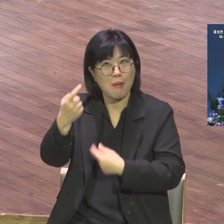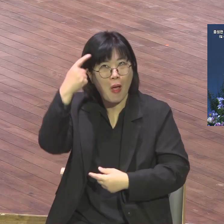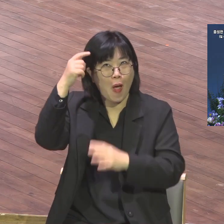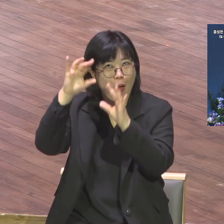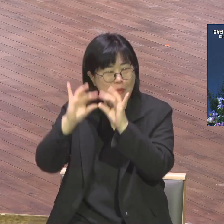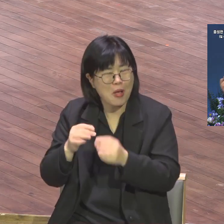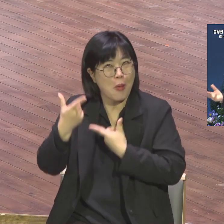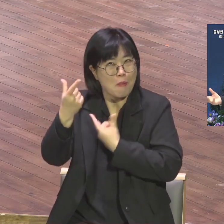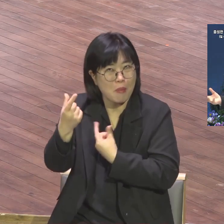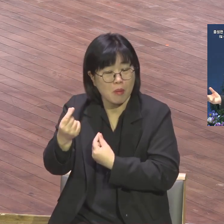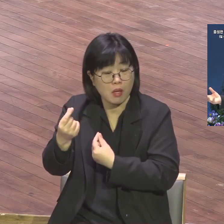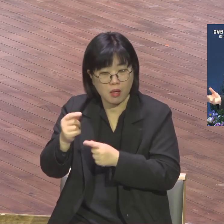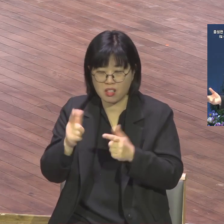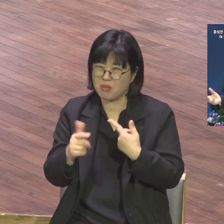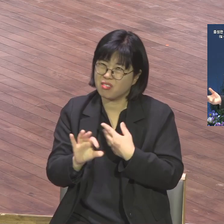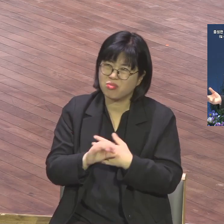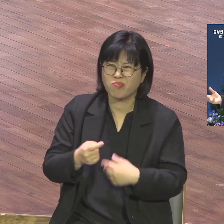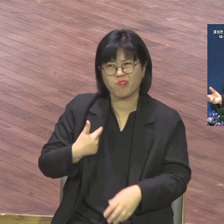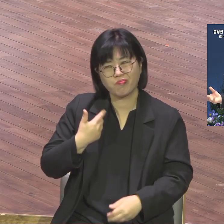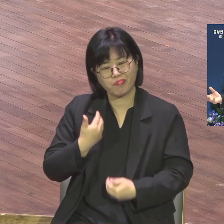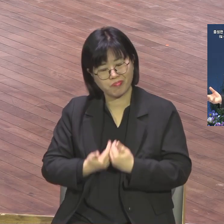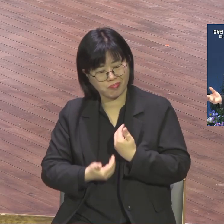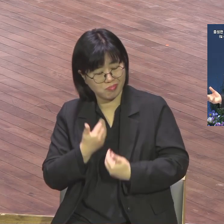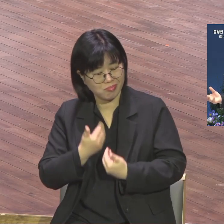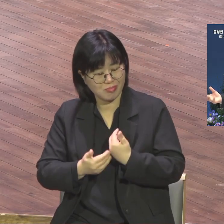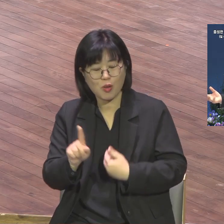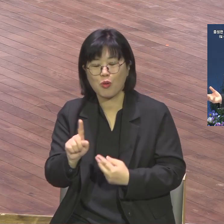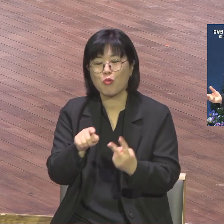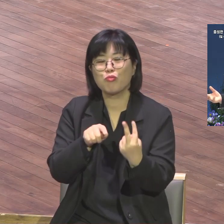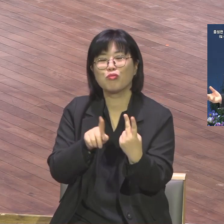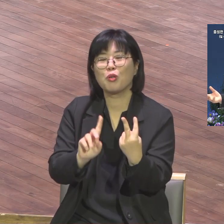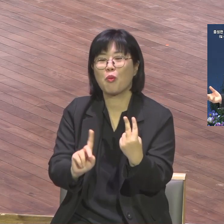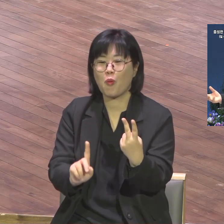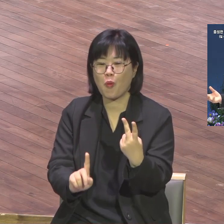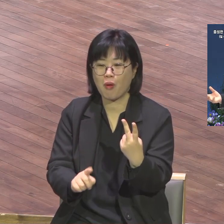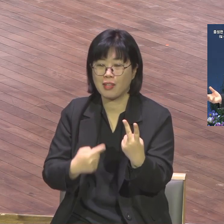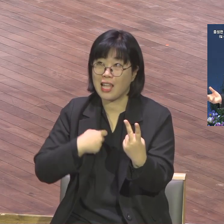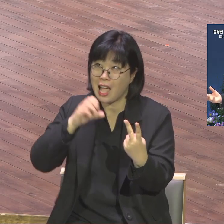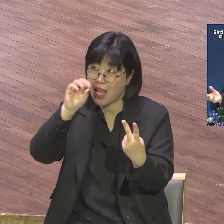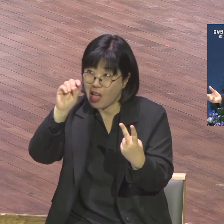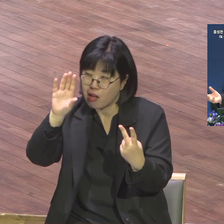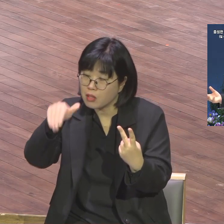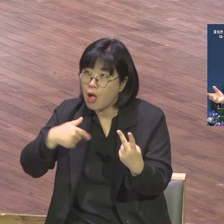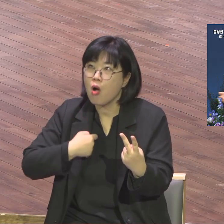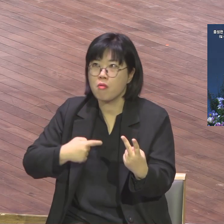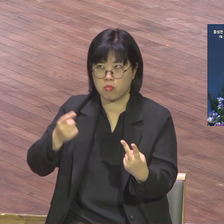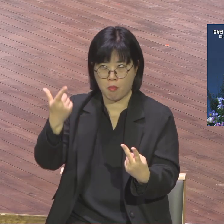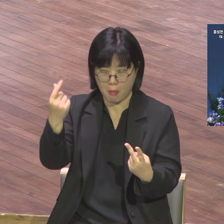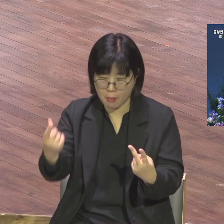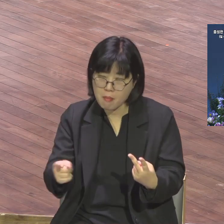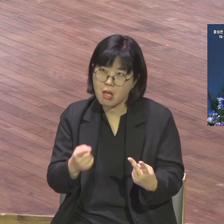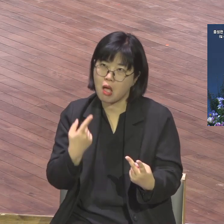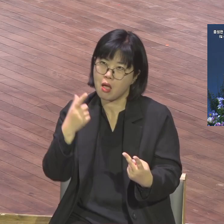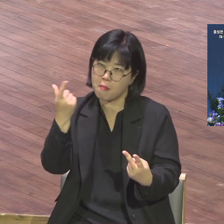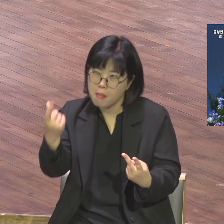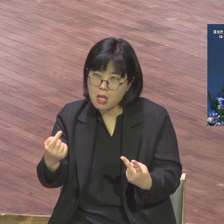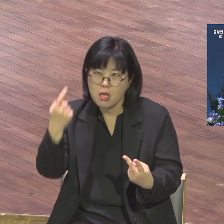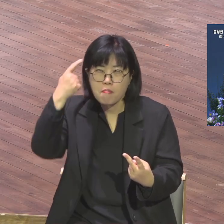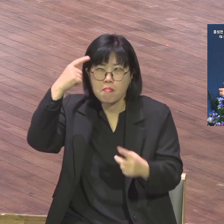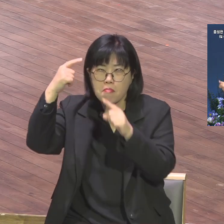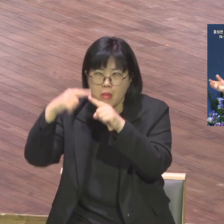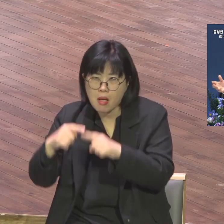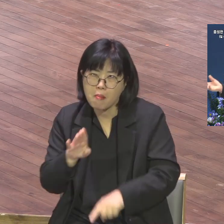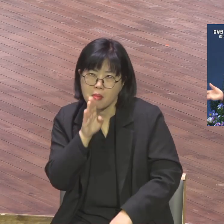뭐예요? 삼운동, 스타트만 운동, 사천망대 운동, 이삼치이 운동 그 흘러가서 이게